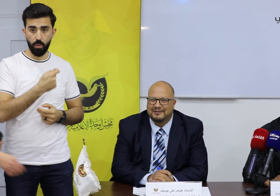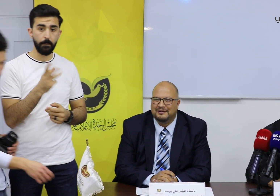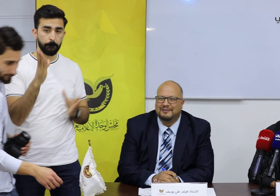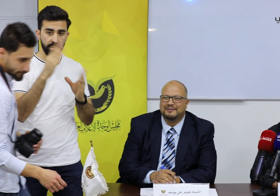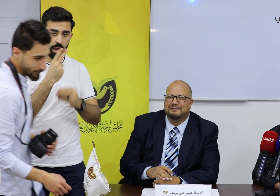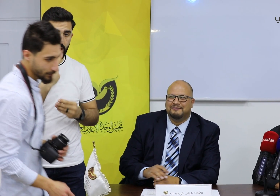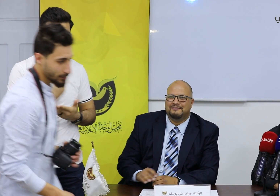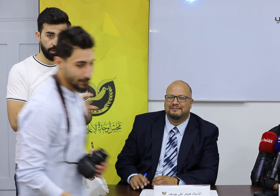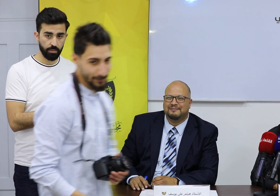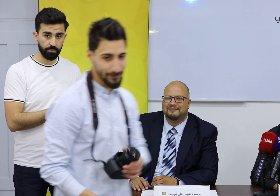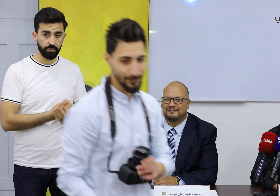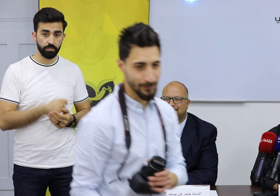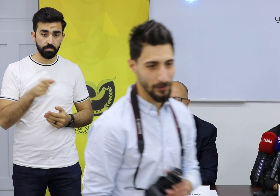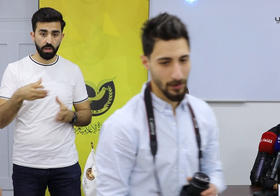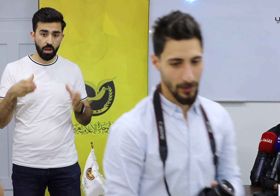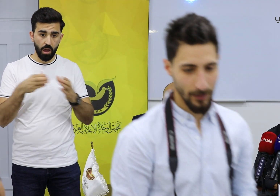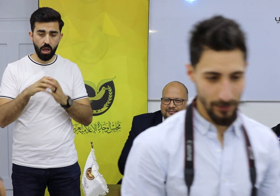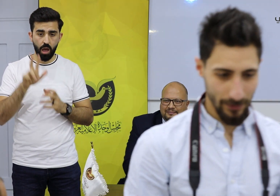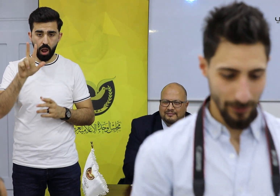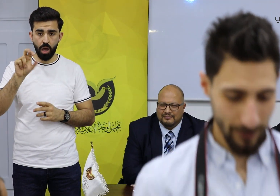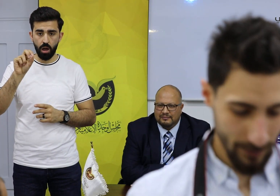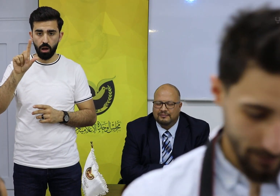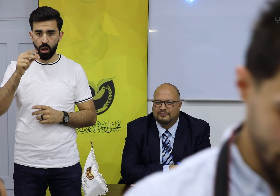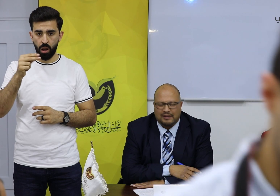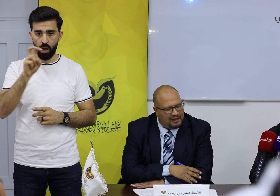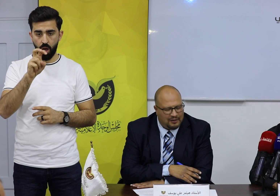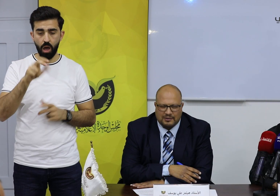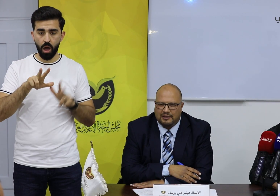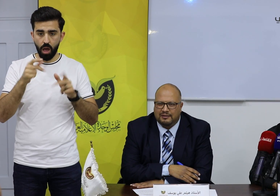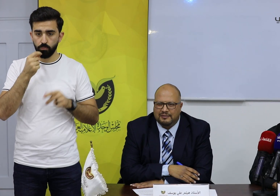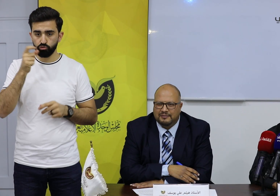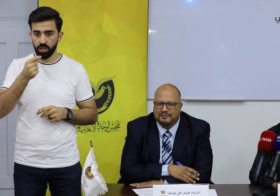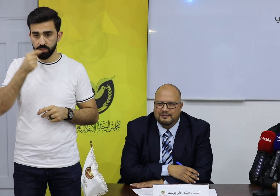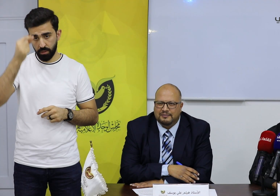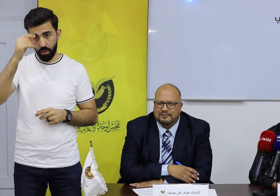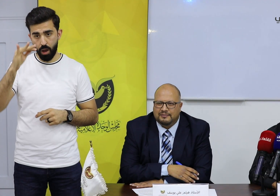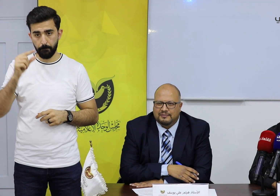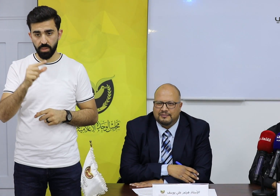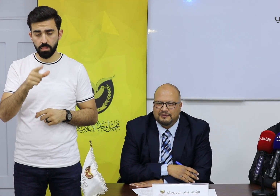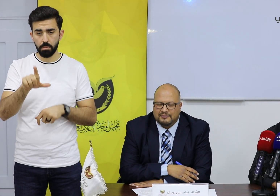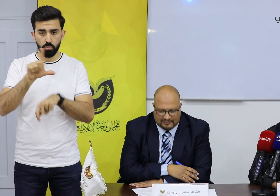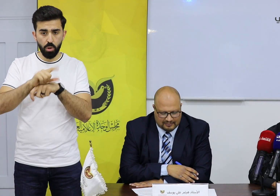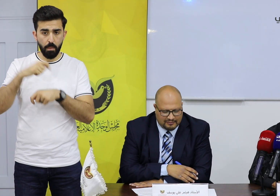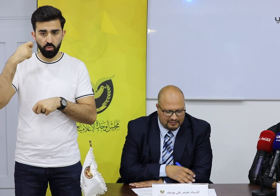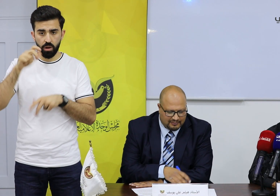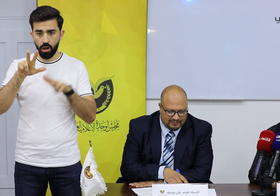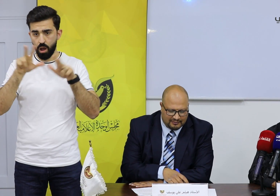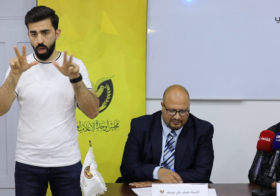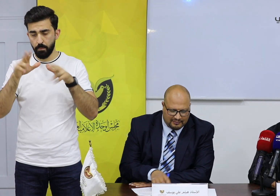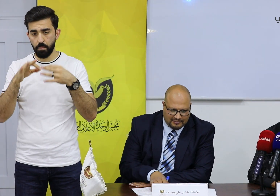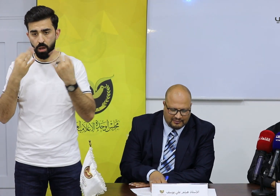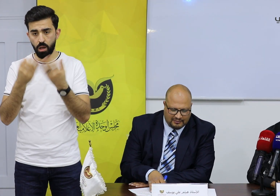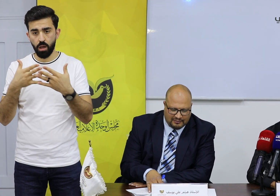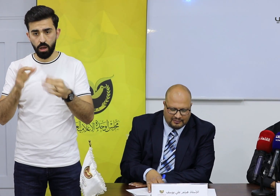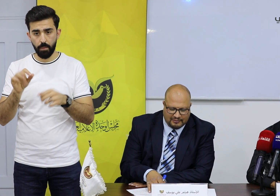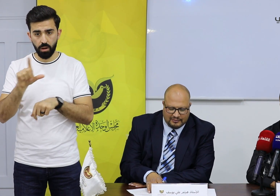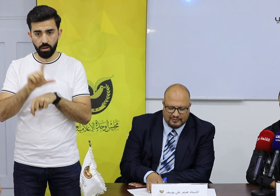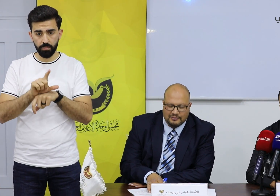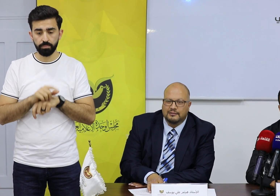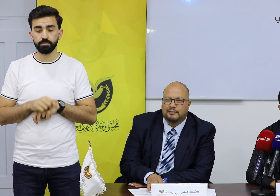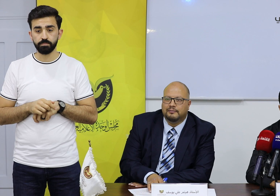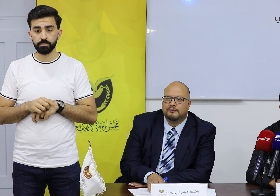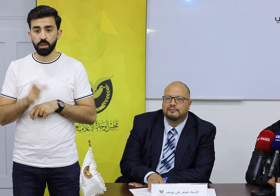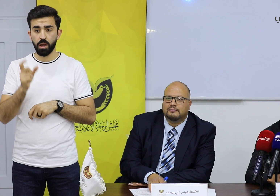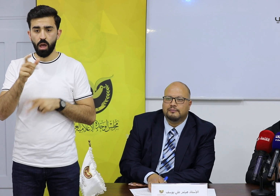الخير. مجموعة القلعة نيوز الإعلامية، الإعلامي أحمد السيد مدير إدارة العلاقات العامة ومسؤول البث الميداني لدى مجموعة القلعة